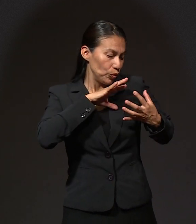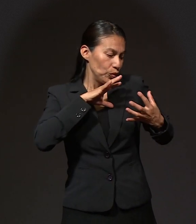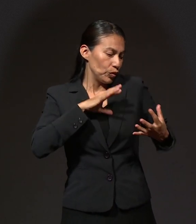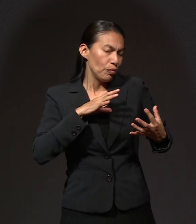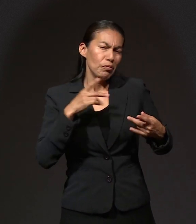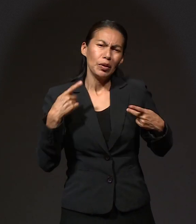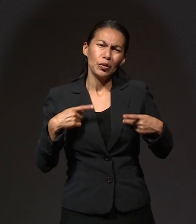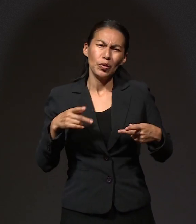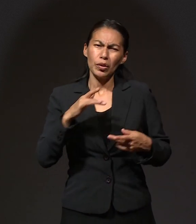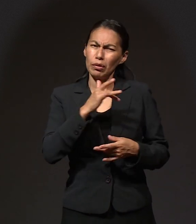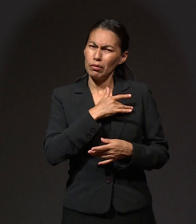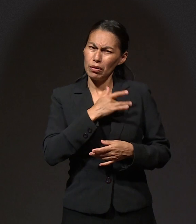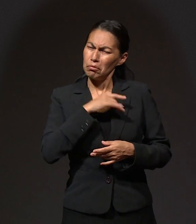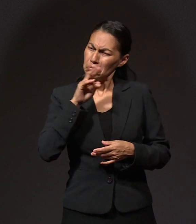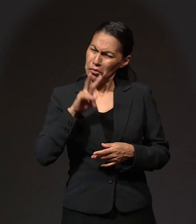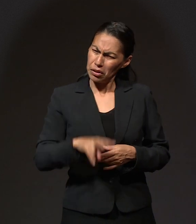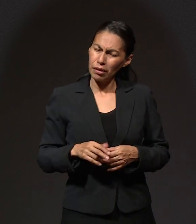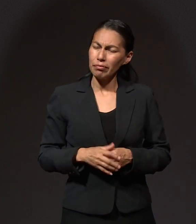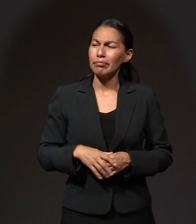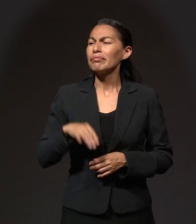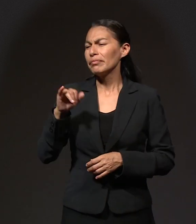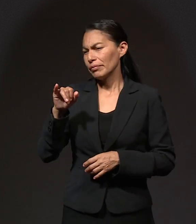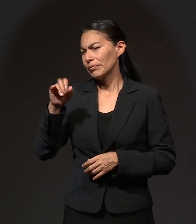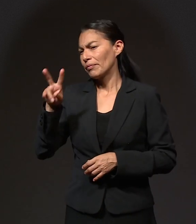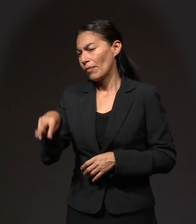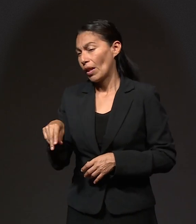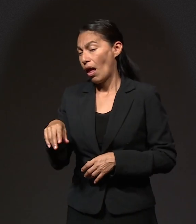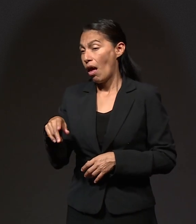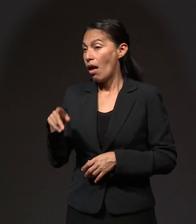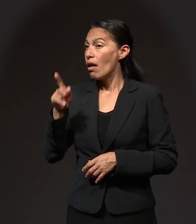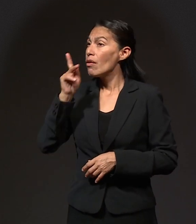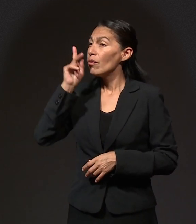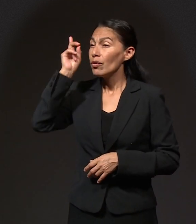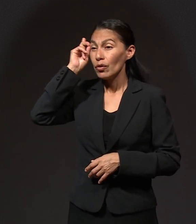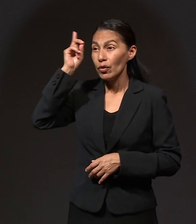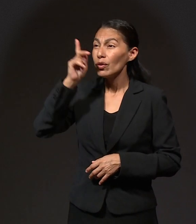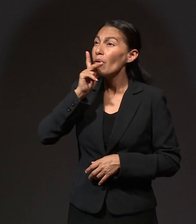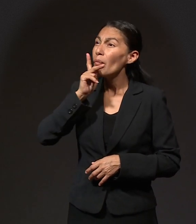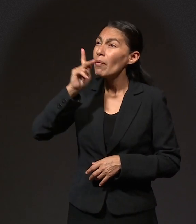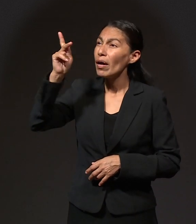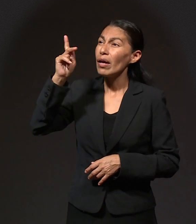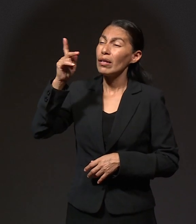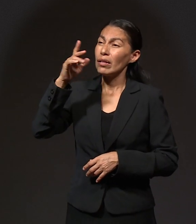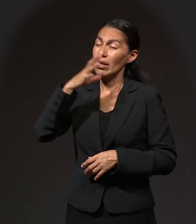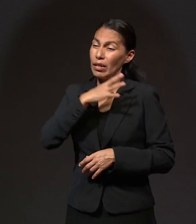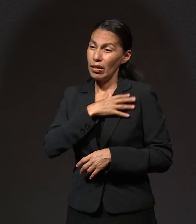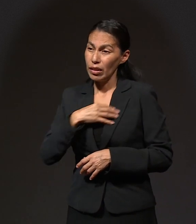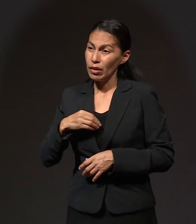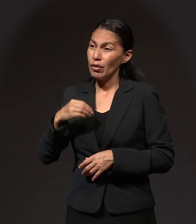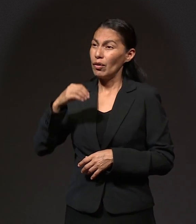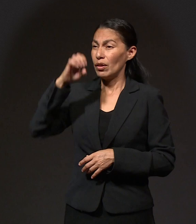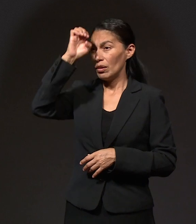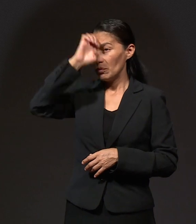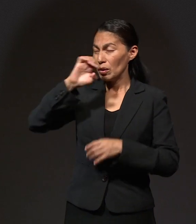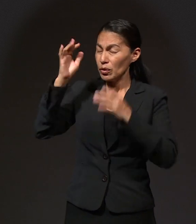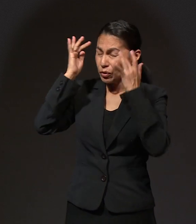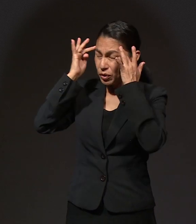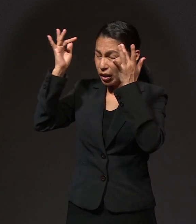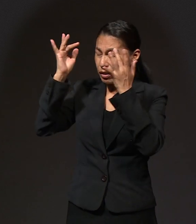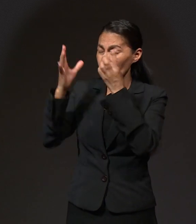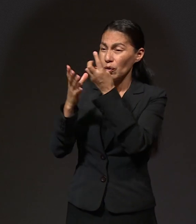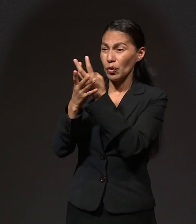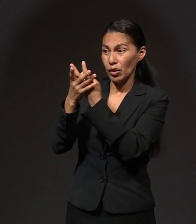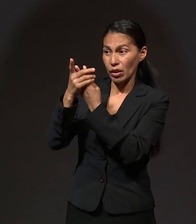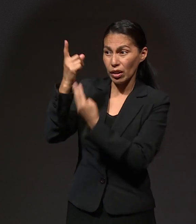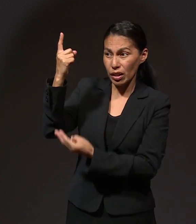corazón sincero, ¿verdad? Correcto. Y tanto el Padre como el Hijo que vino y el Espíritu Santo son